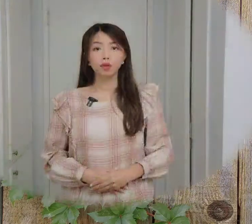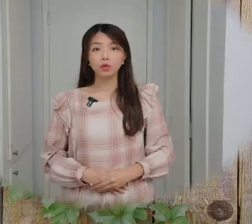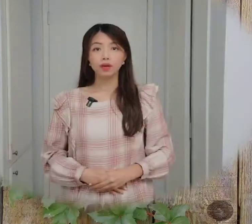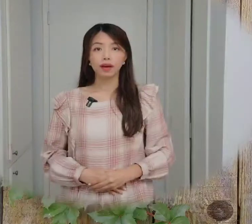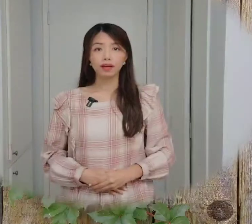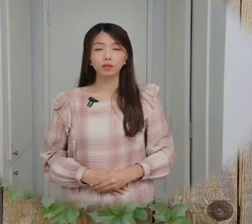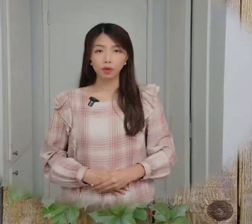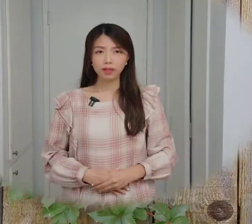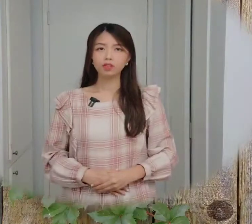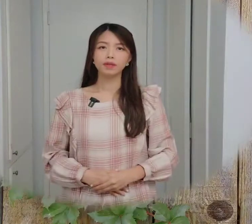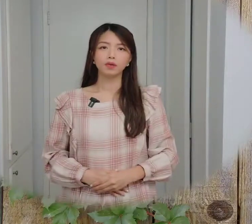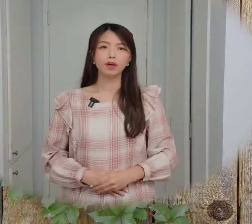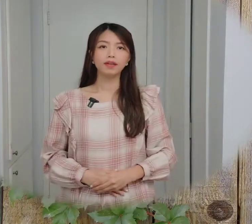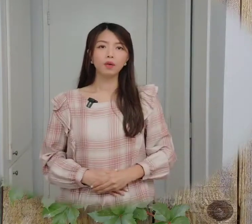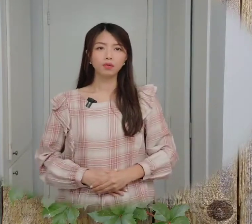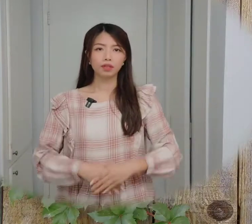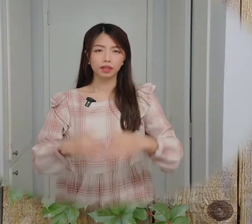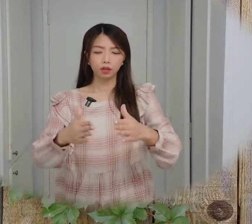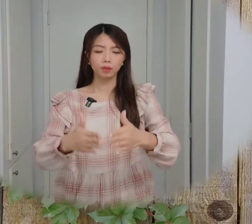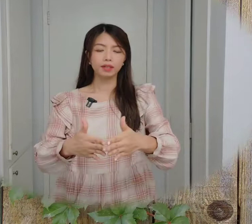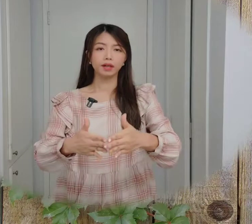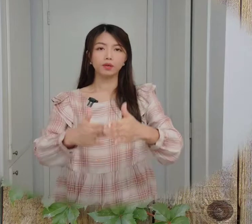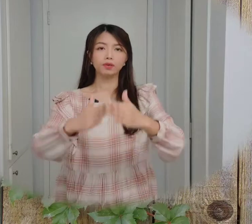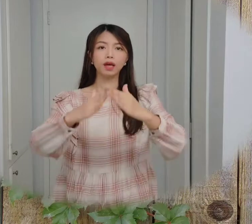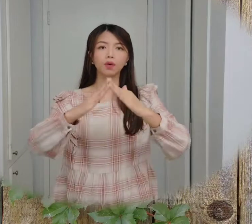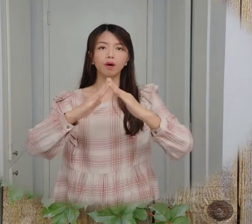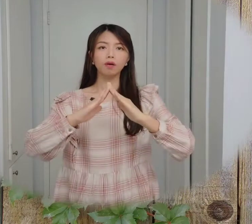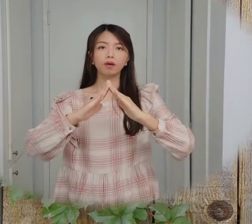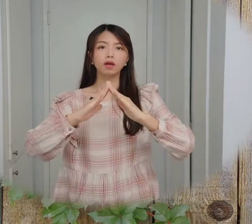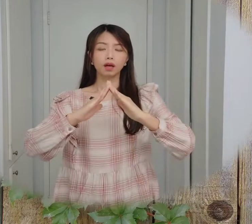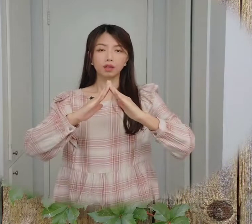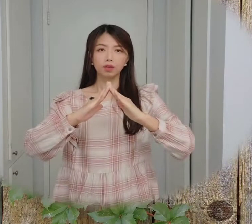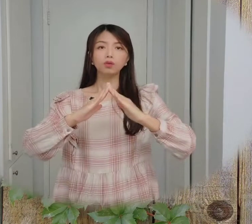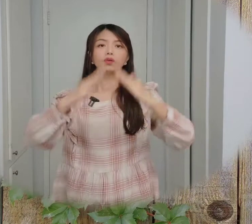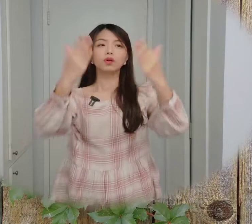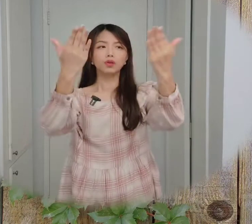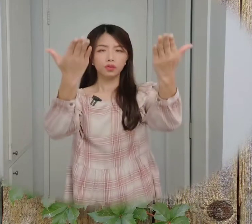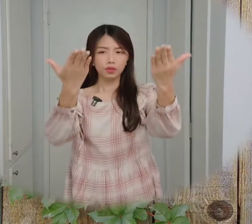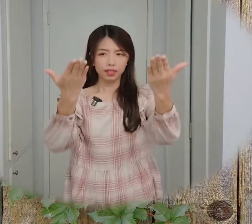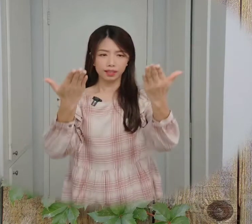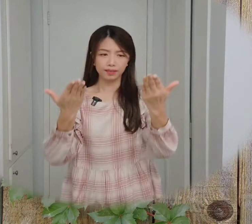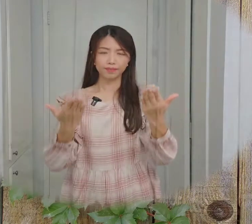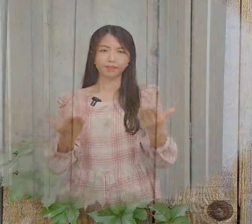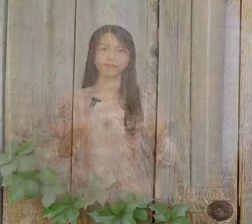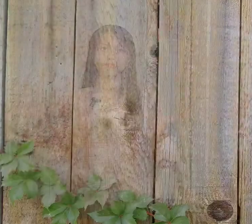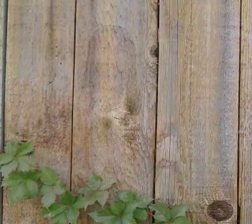하나님 우리를 위해 똑같이 해주시면 되고요. 세워주신, 이것도 마찬가지로 세워, 그리고